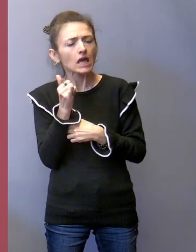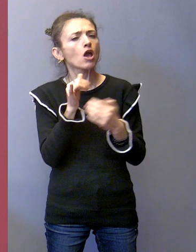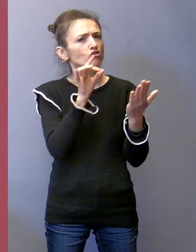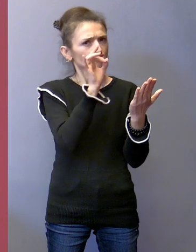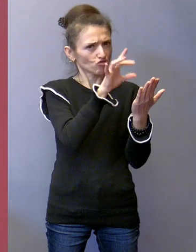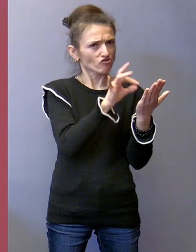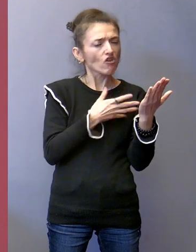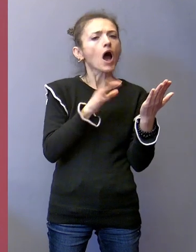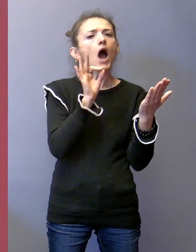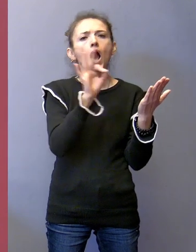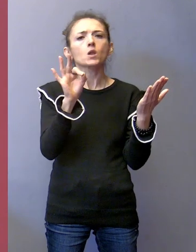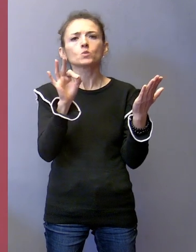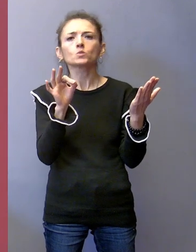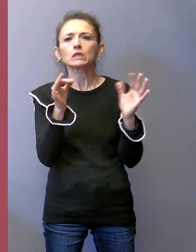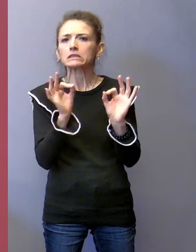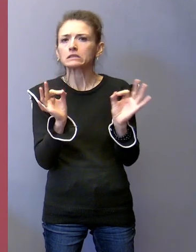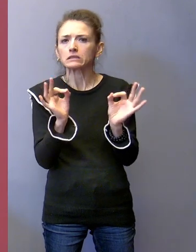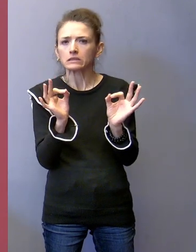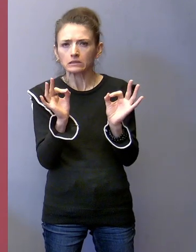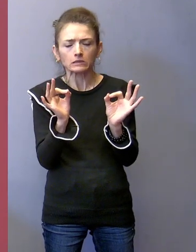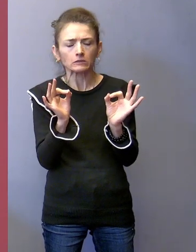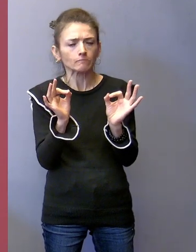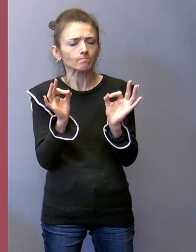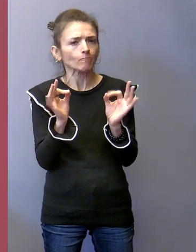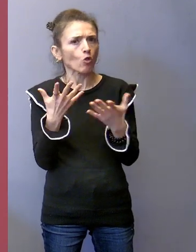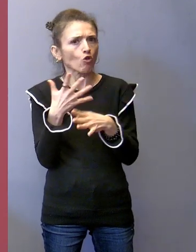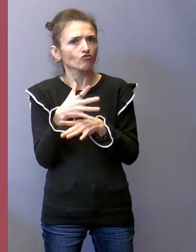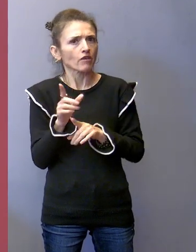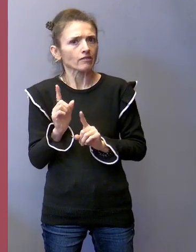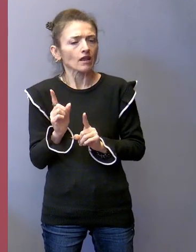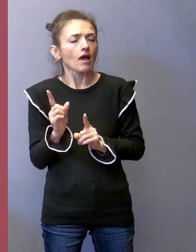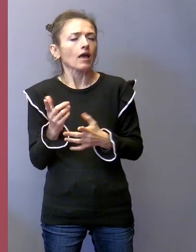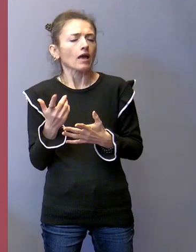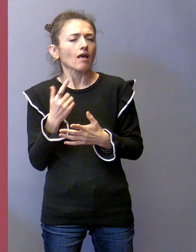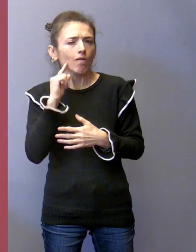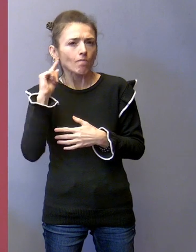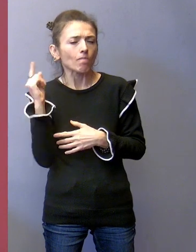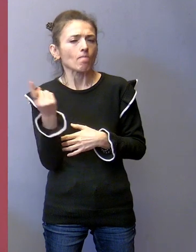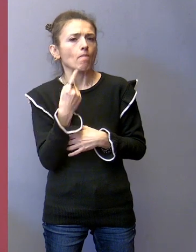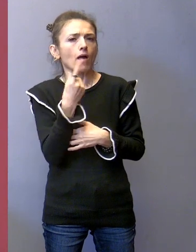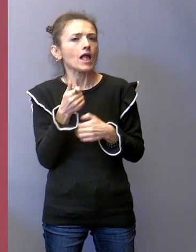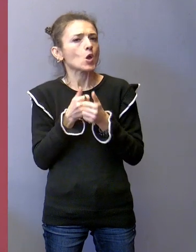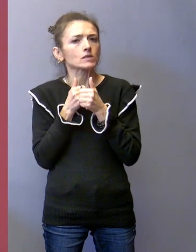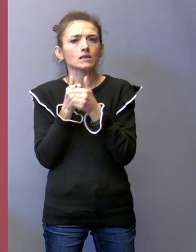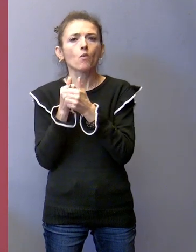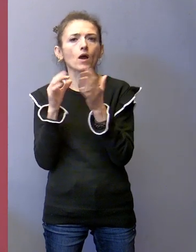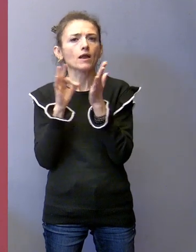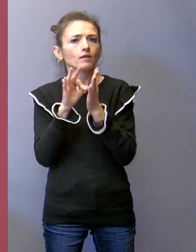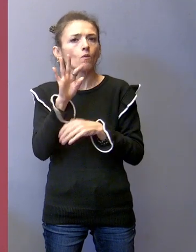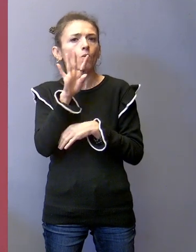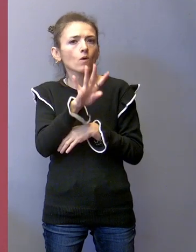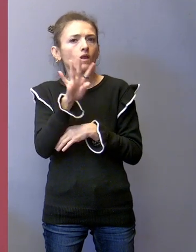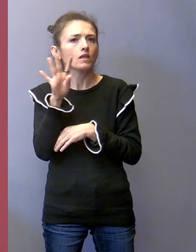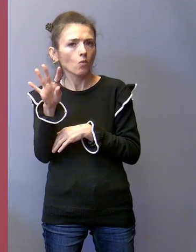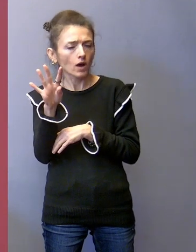quindi sarebbe stato a mio giudizio più corretto ritenere applicabile l'articolo 44 con tutti